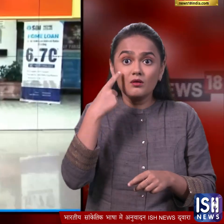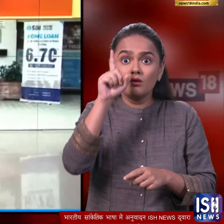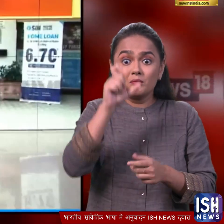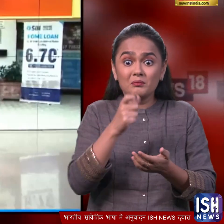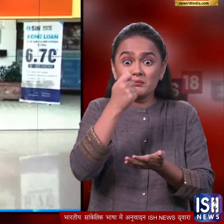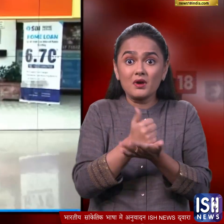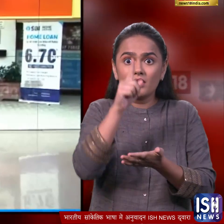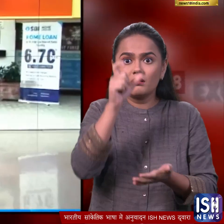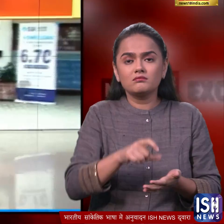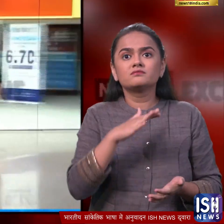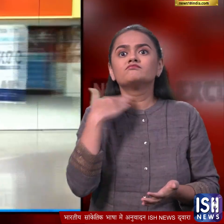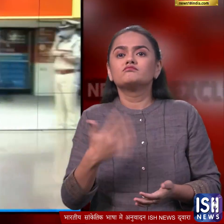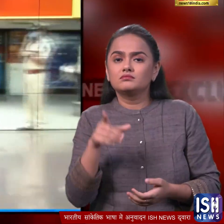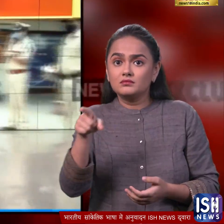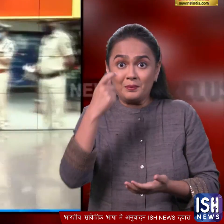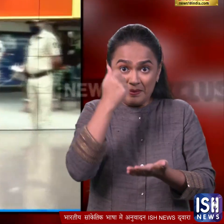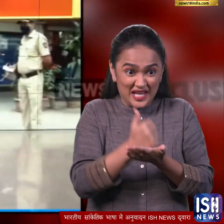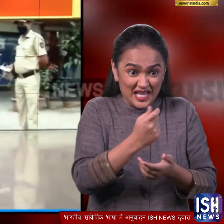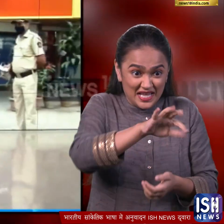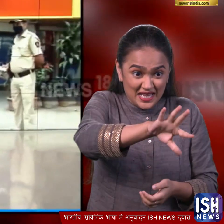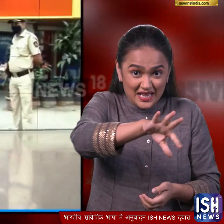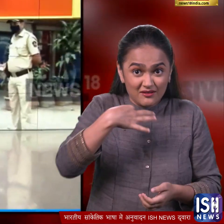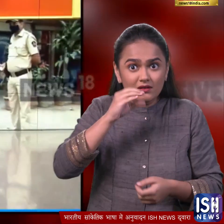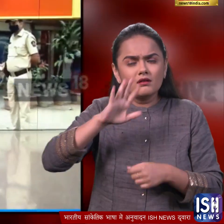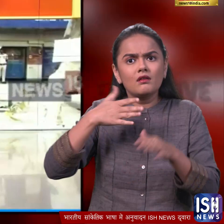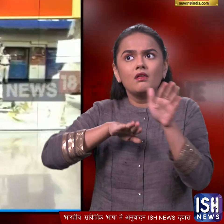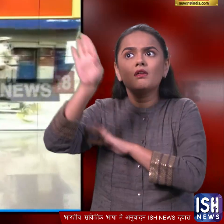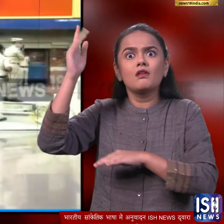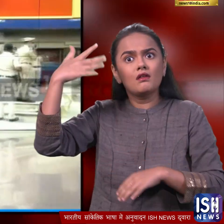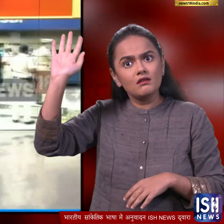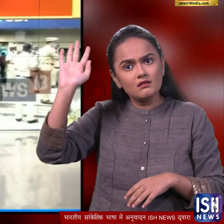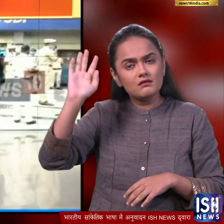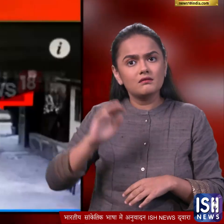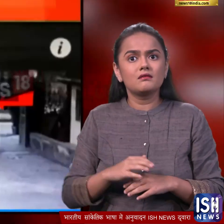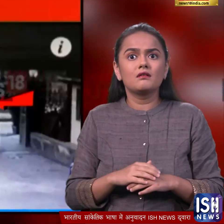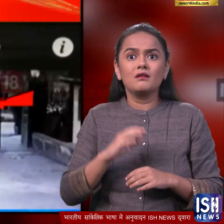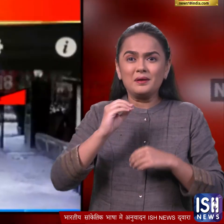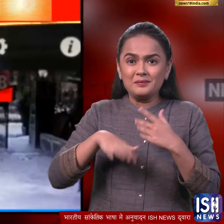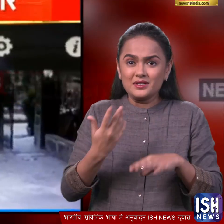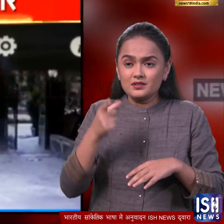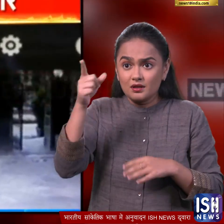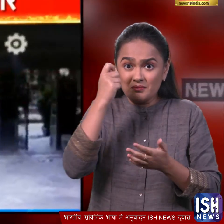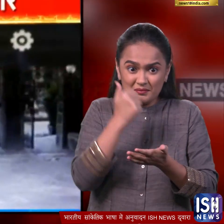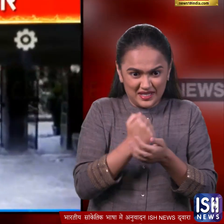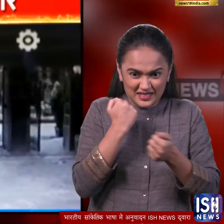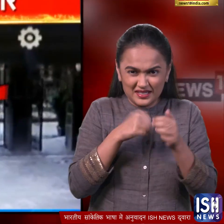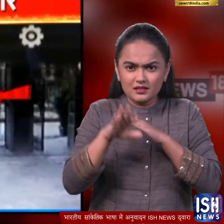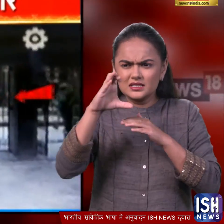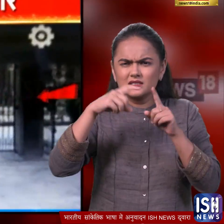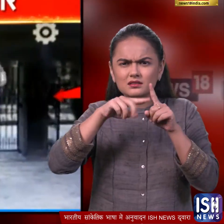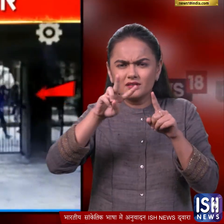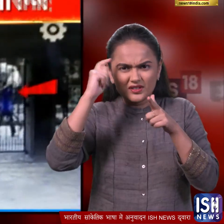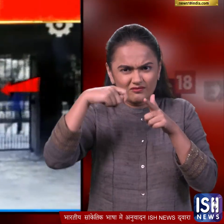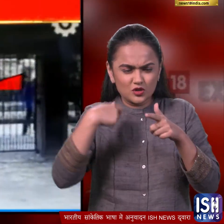एक बैंक कर्मचारी की मौत हो गई थी। बैंक से पैसे लूटने के बाद से ही दोनों फरार चल रहे थे। जिनके बैंक से भागने का